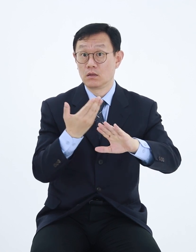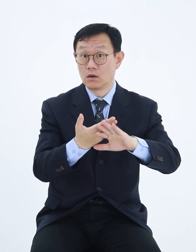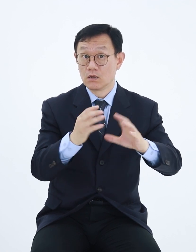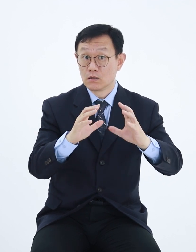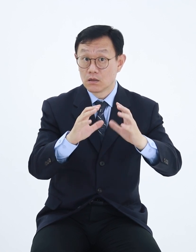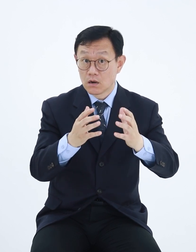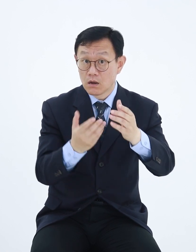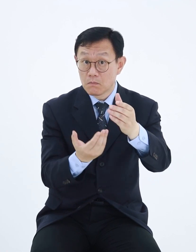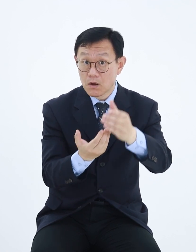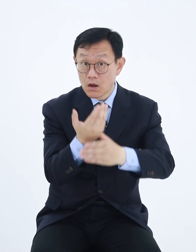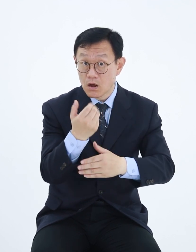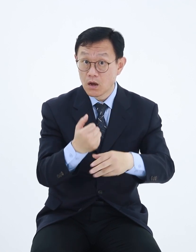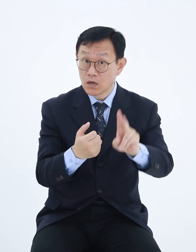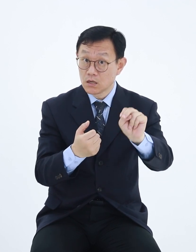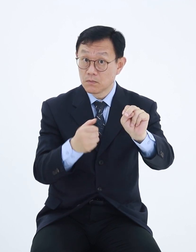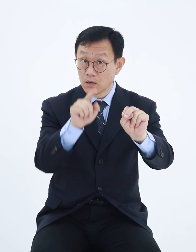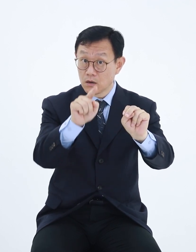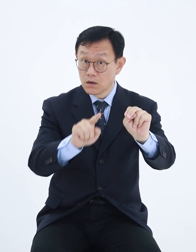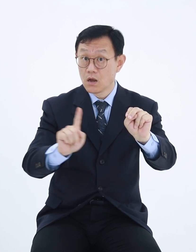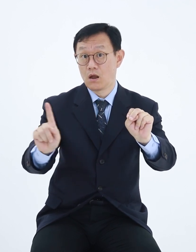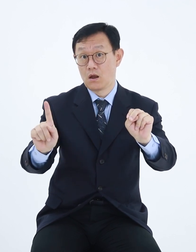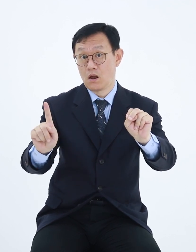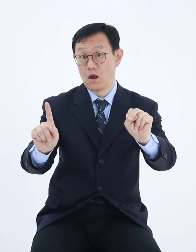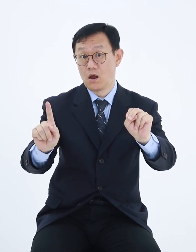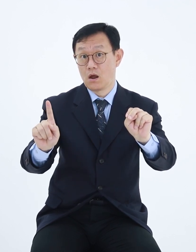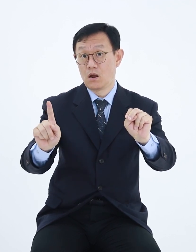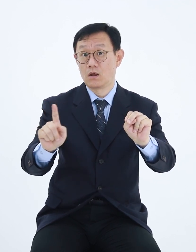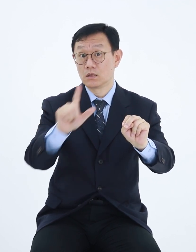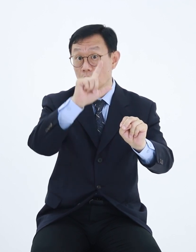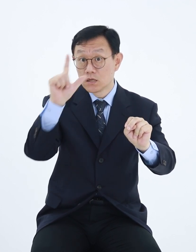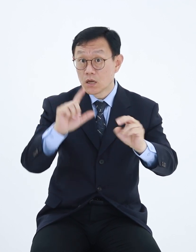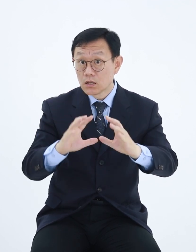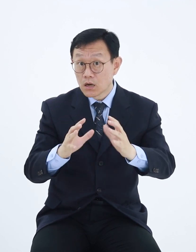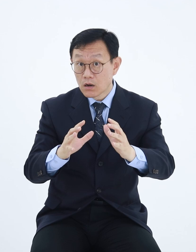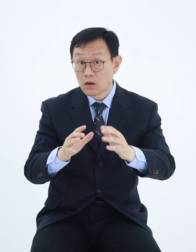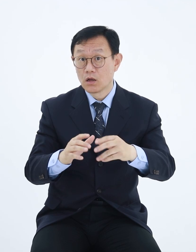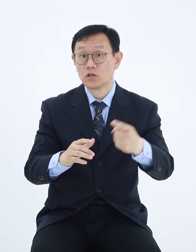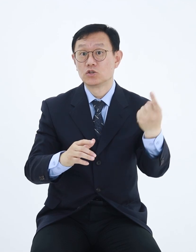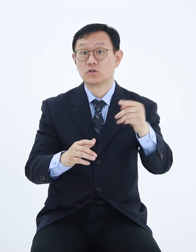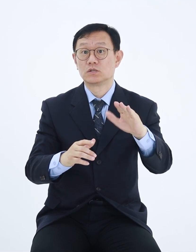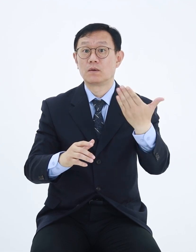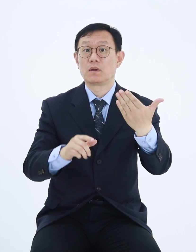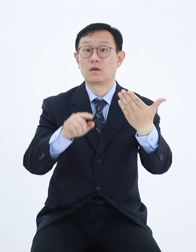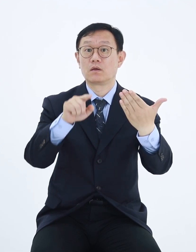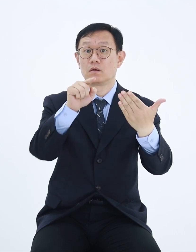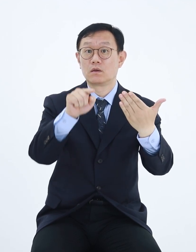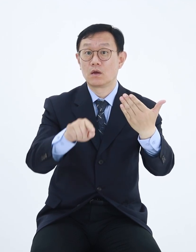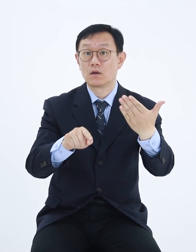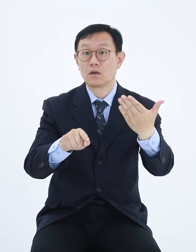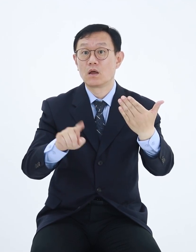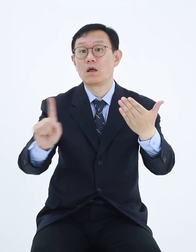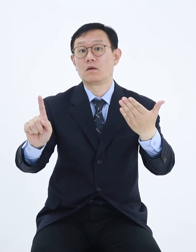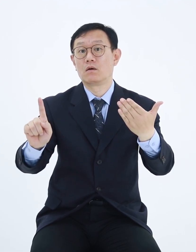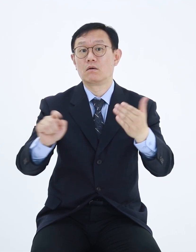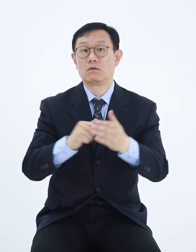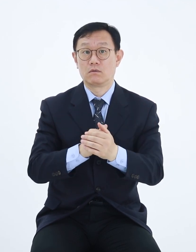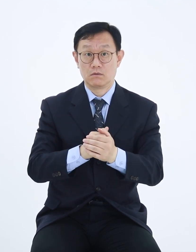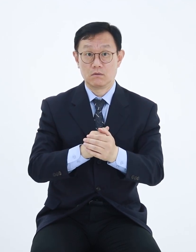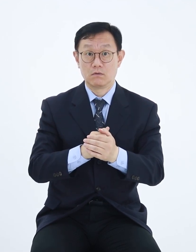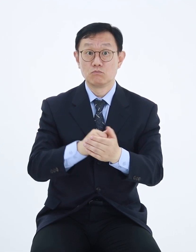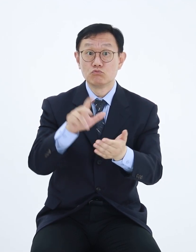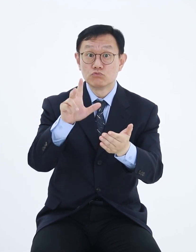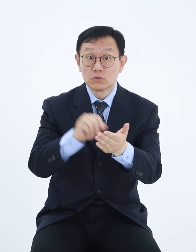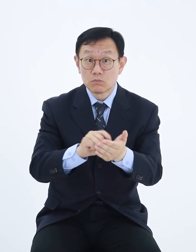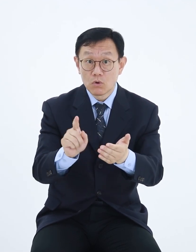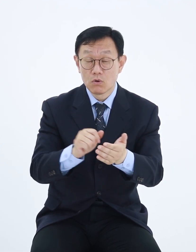발병률은 2만 명당 1명꼴인 반면 이곳은 1,400명 중 1명꼴로 발생 빈도가 월등히 높습니다.